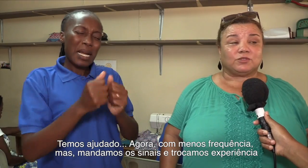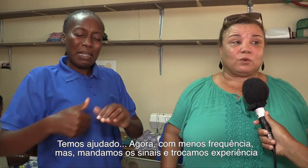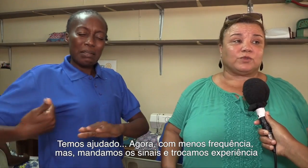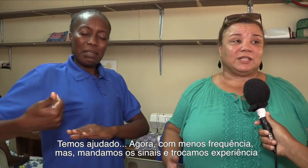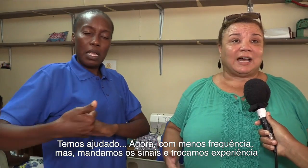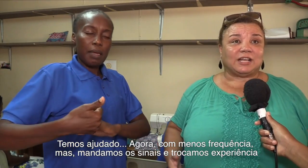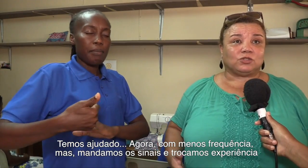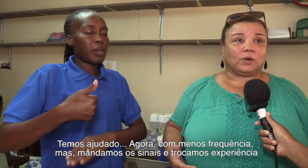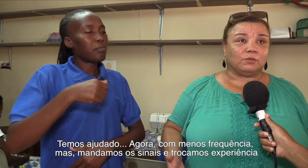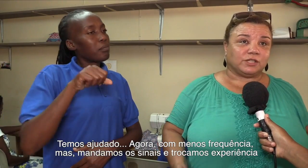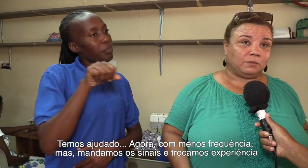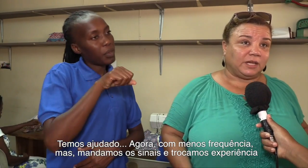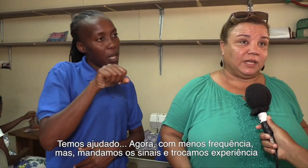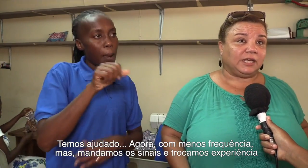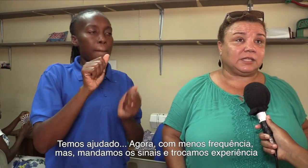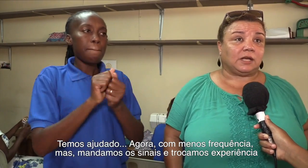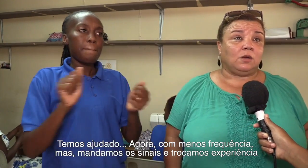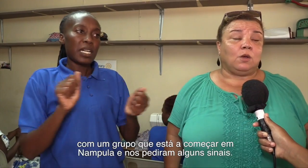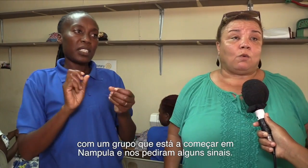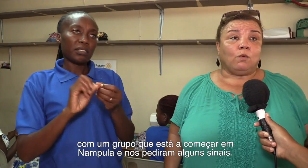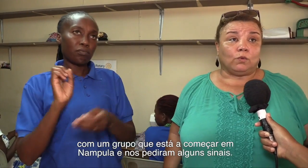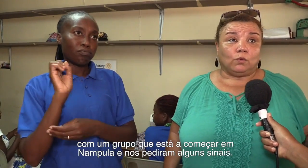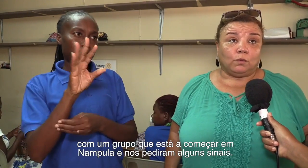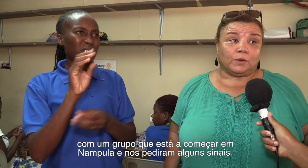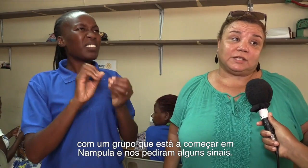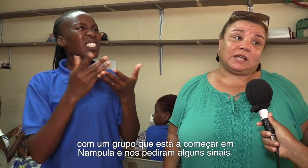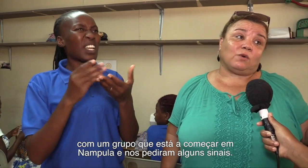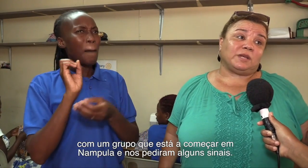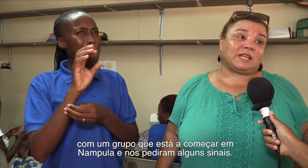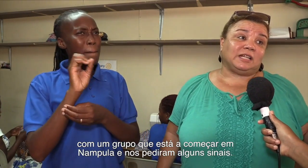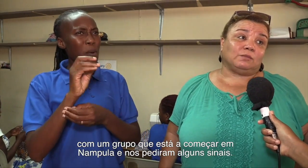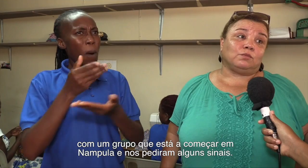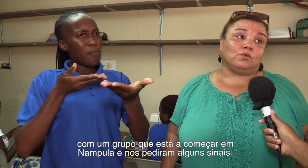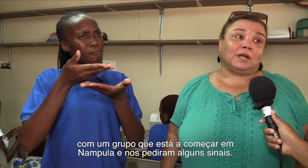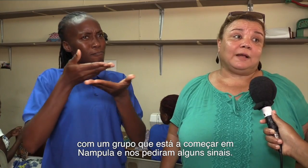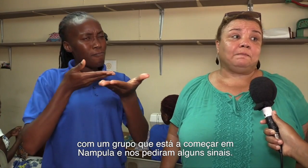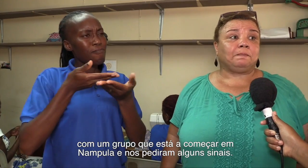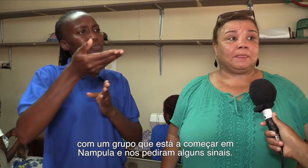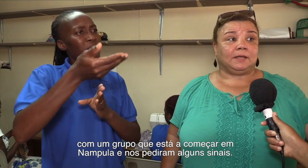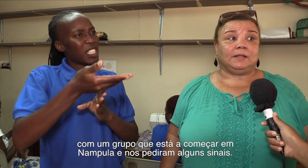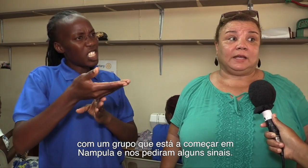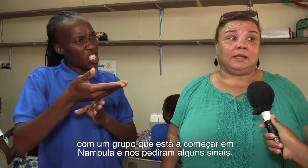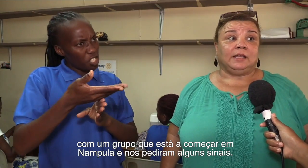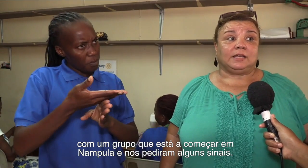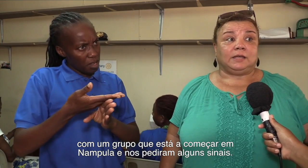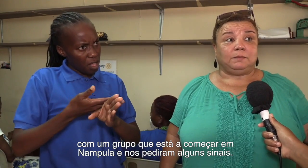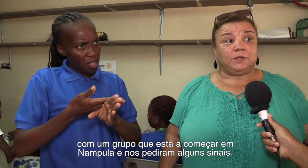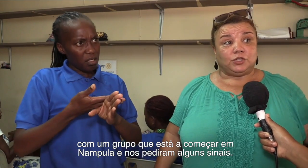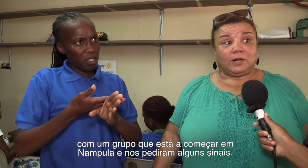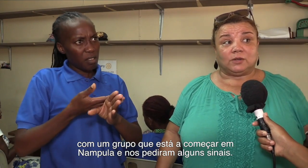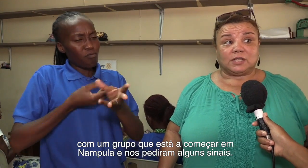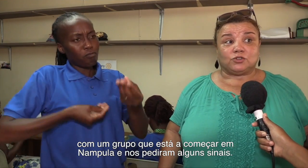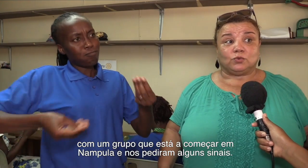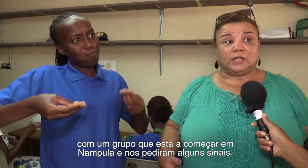mandamos alguns sinais, trocamos experiência, com um grupo que está a começar a ir na pula, que